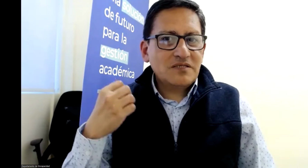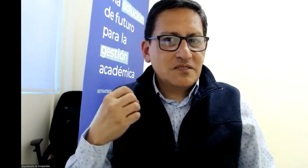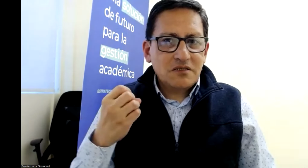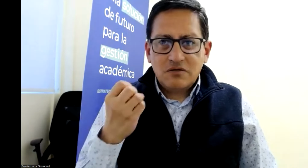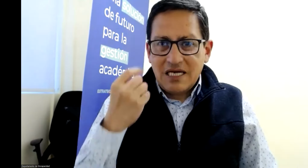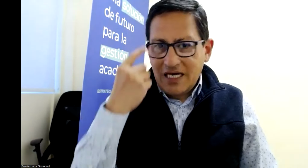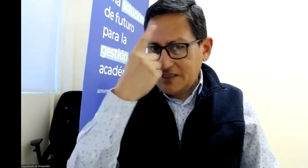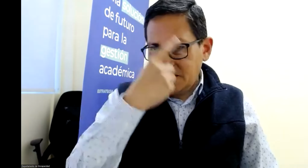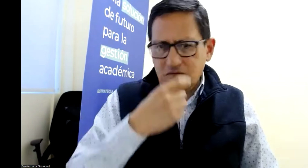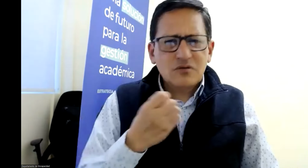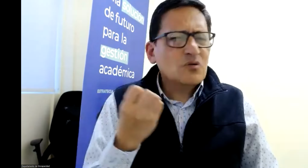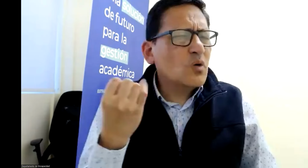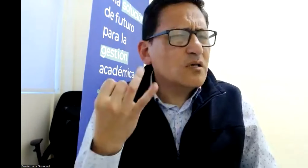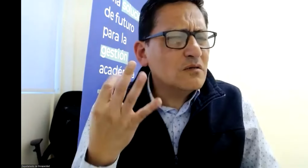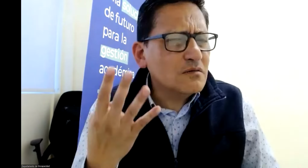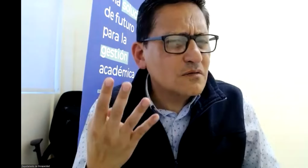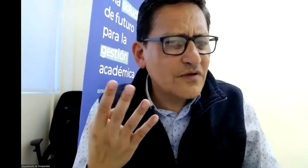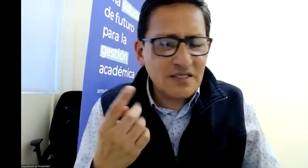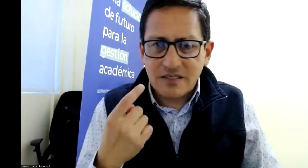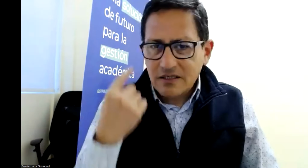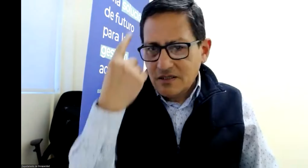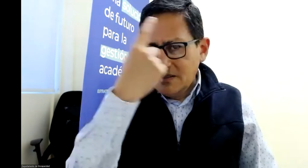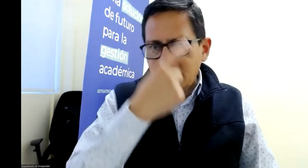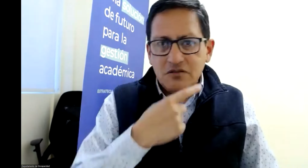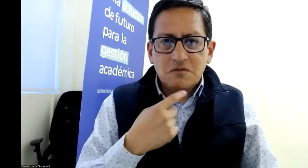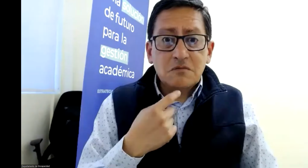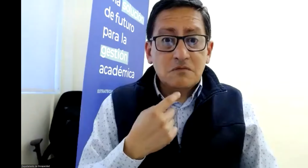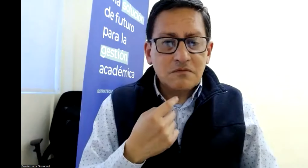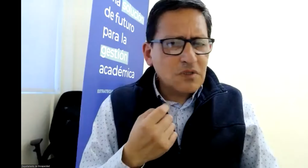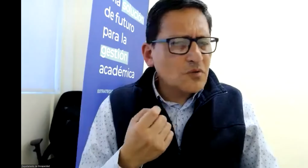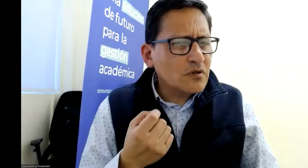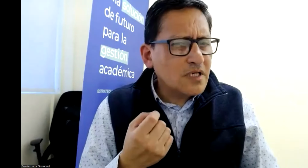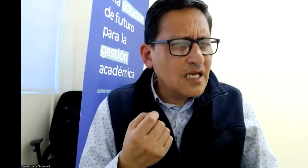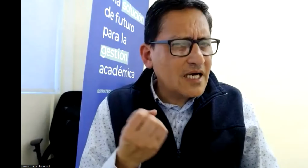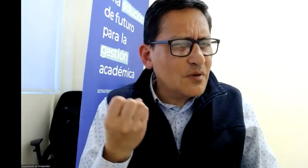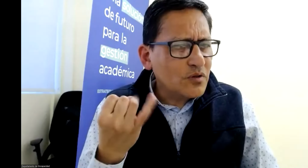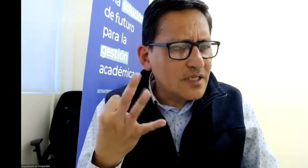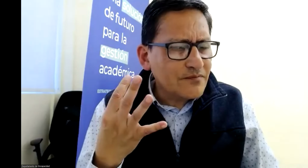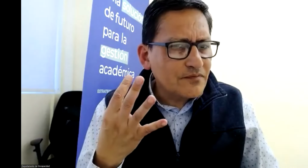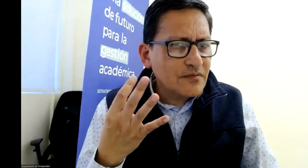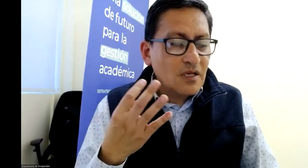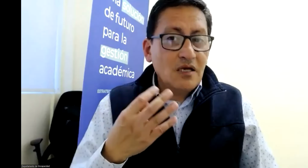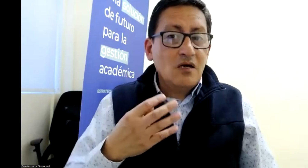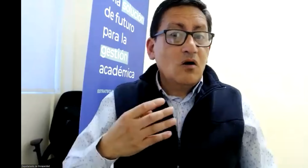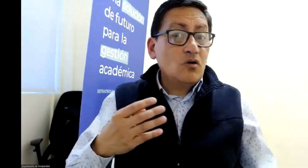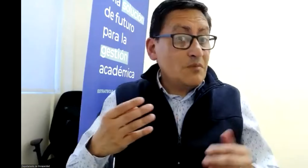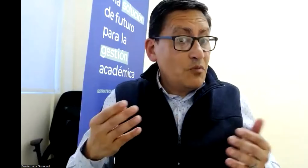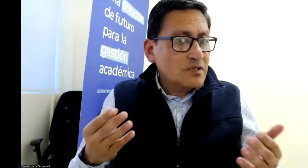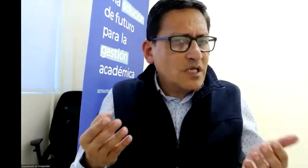hacer cierto la cara cierto cuántos fíjense yo yo puedo colocar la cara de pregunta o también puedo hacer